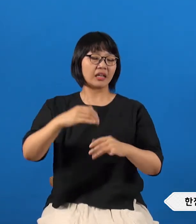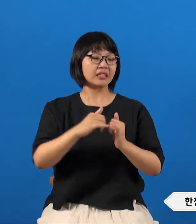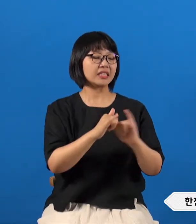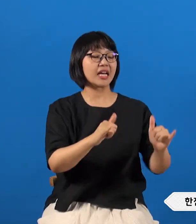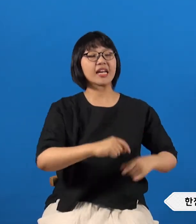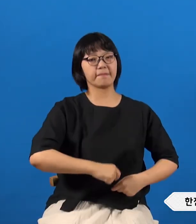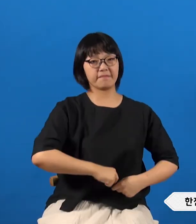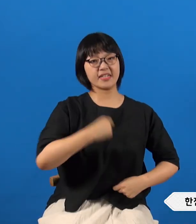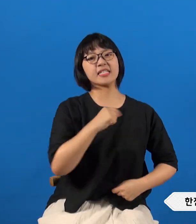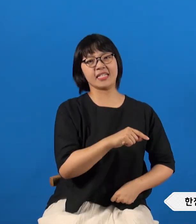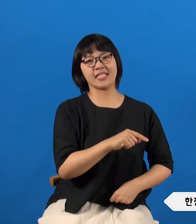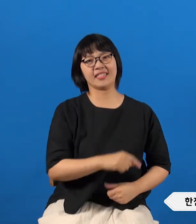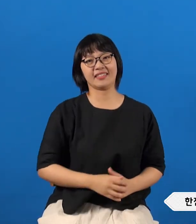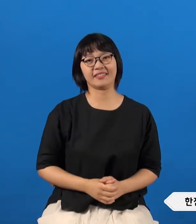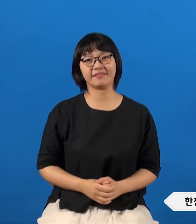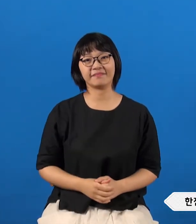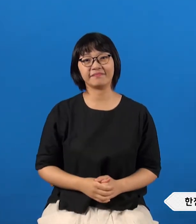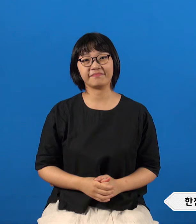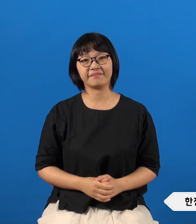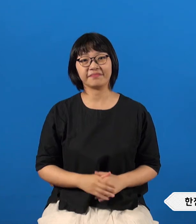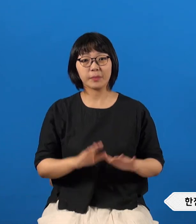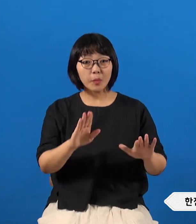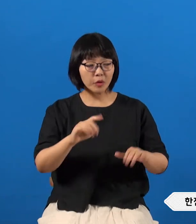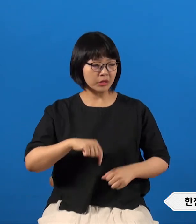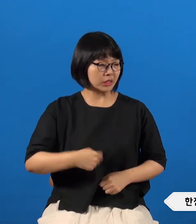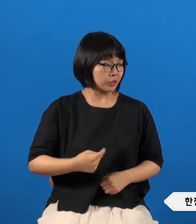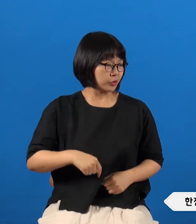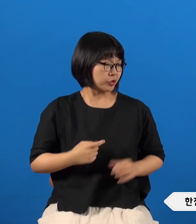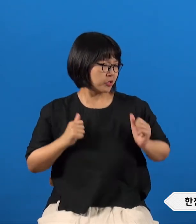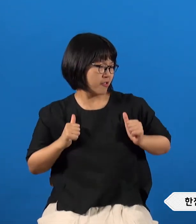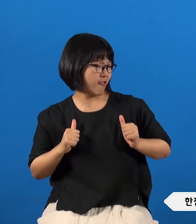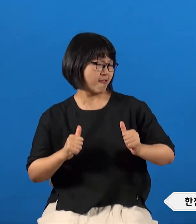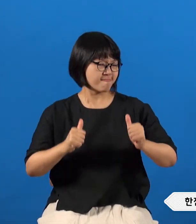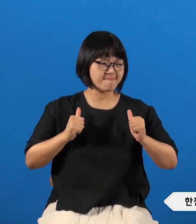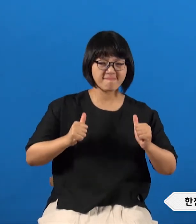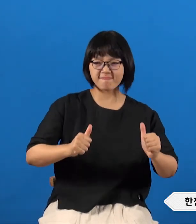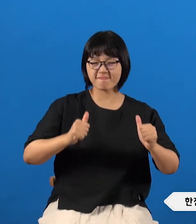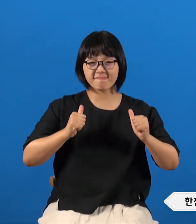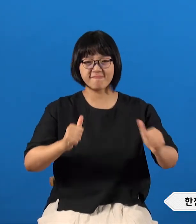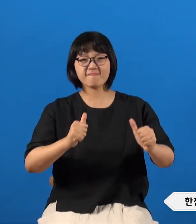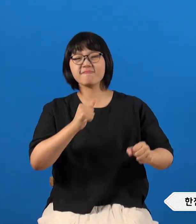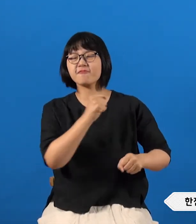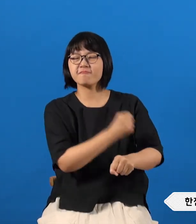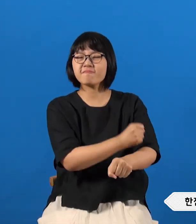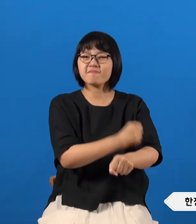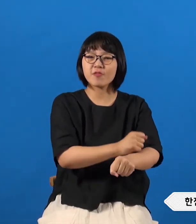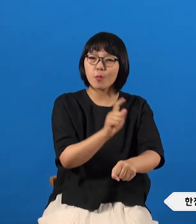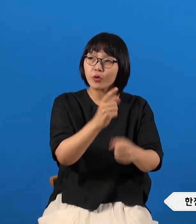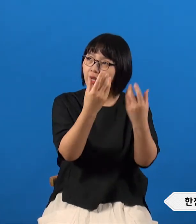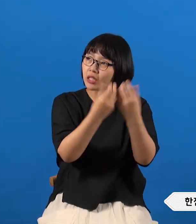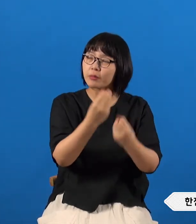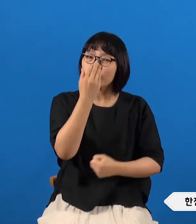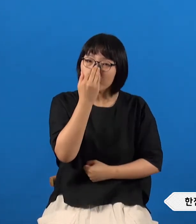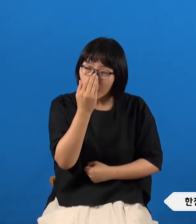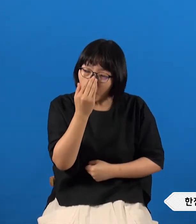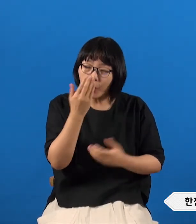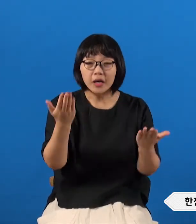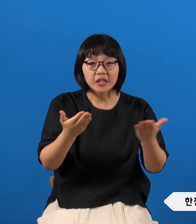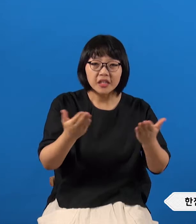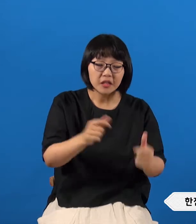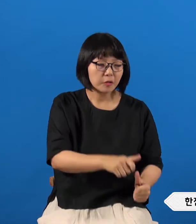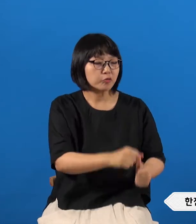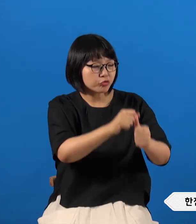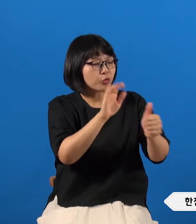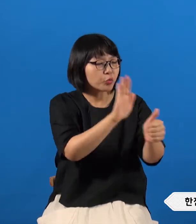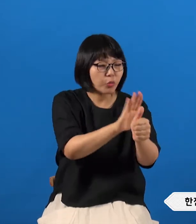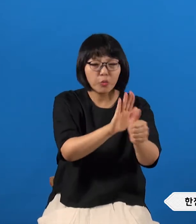반대되는 개념이 인간의 의겠지요. 부지런히 인간의 의를 쌓습니다. 그래서 선행도 하고